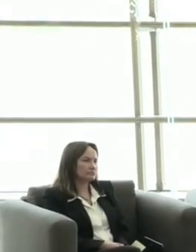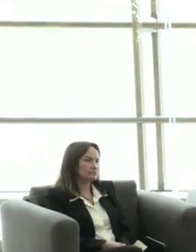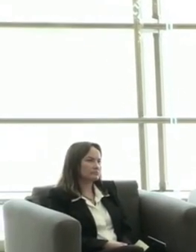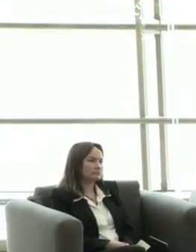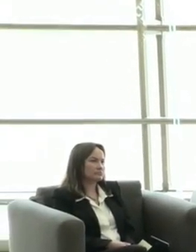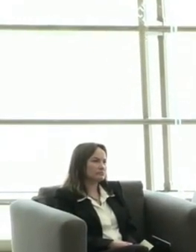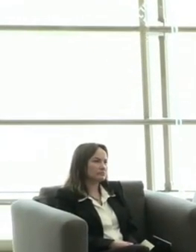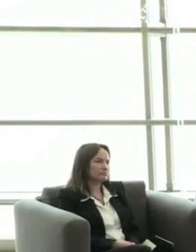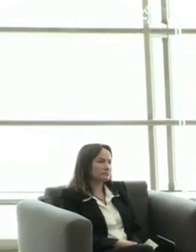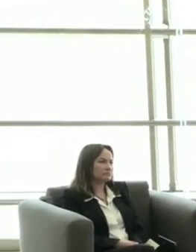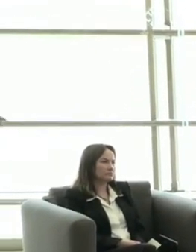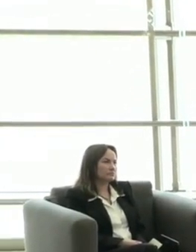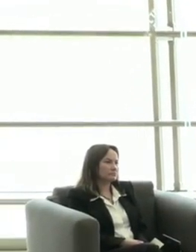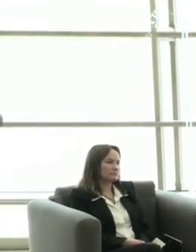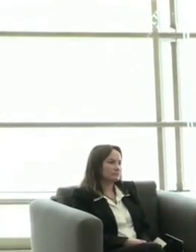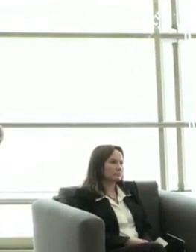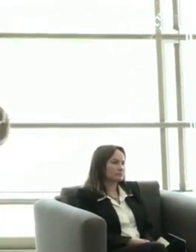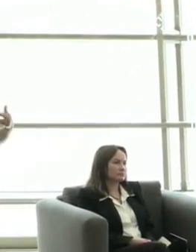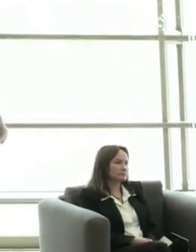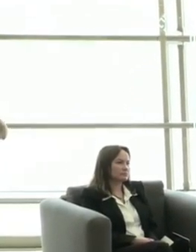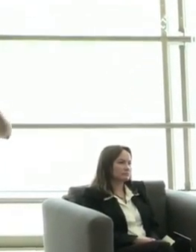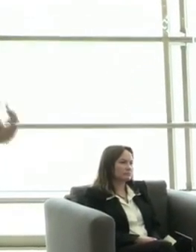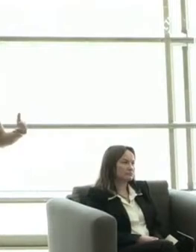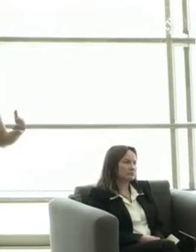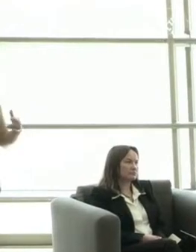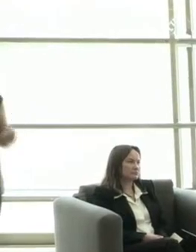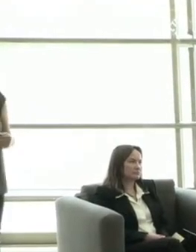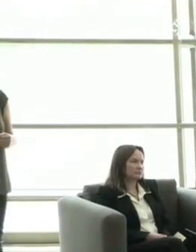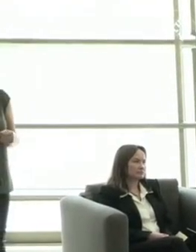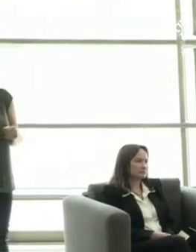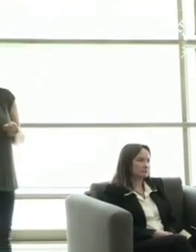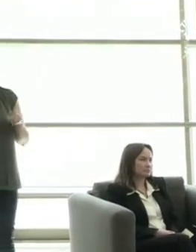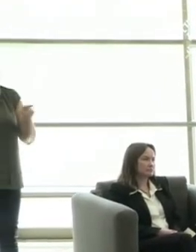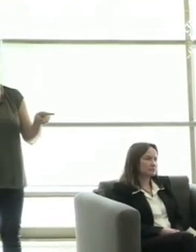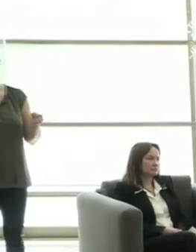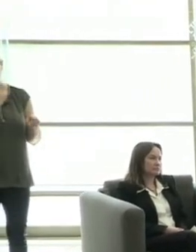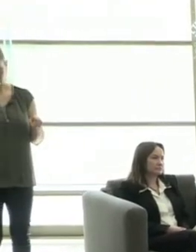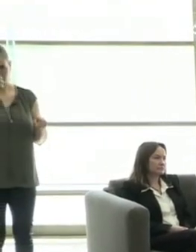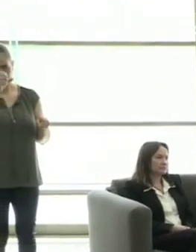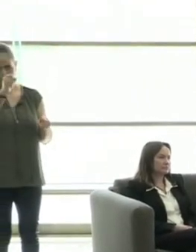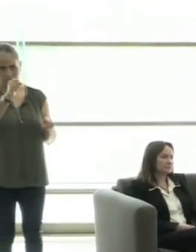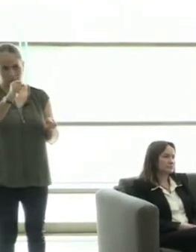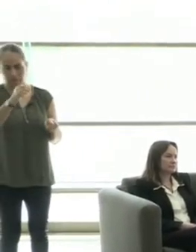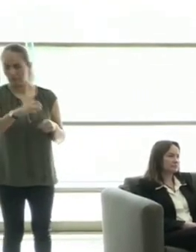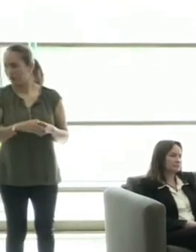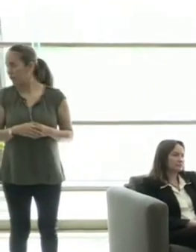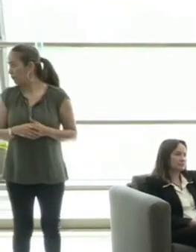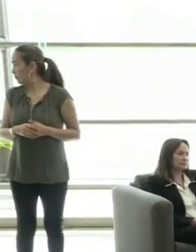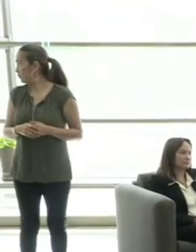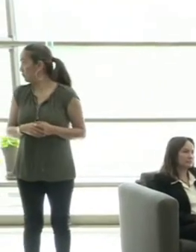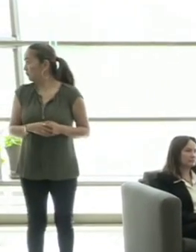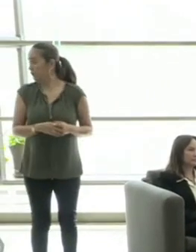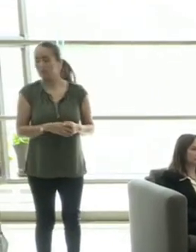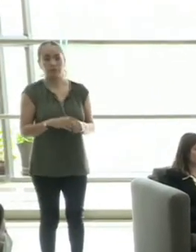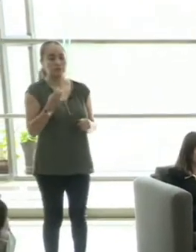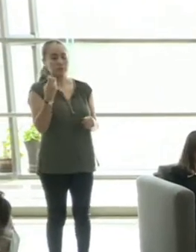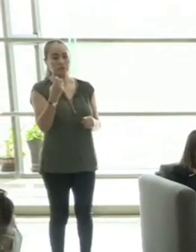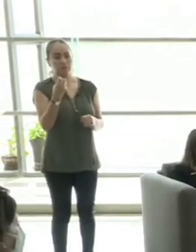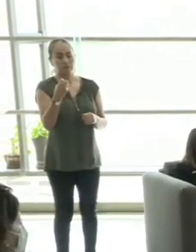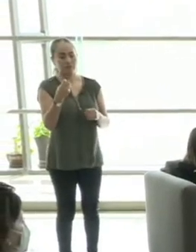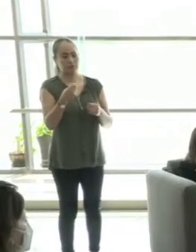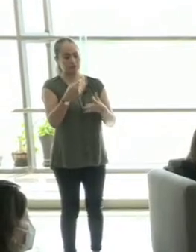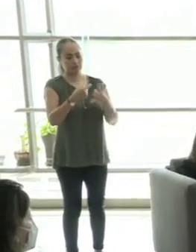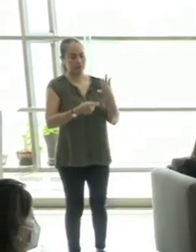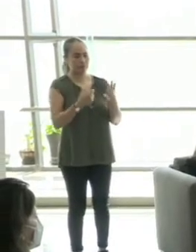asociando indicadores precisos a este a estos conceptos a fin de hacer visibles muchísimos fenómenos no solo